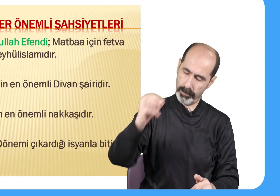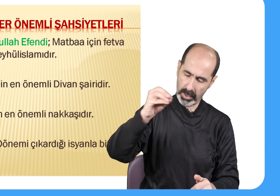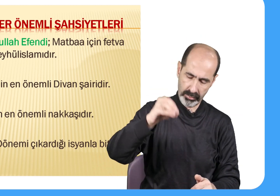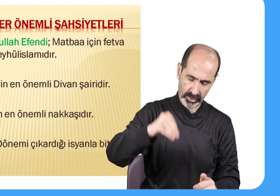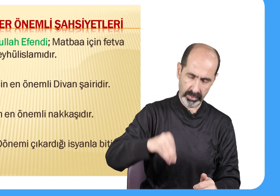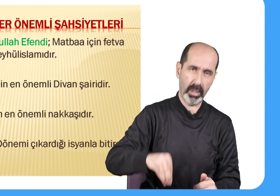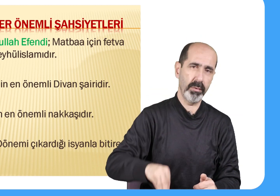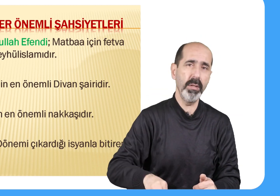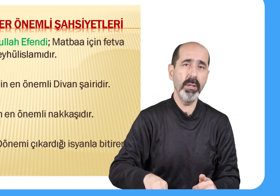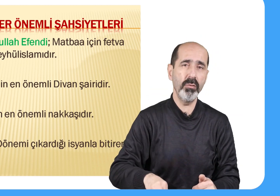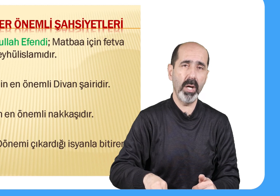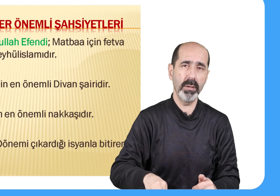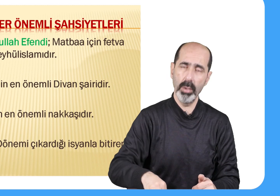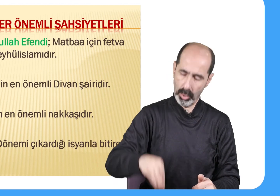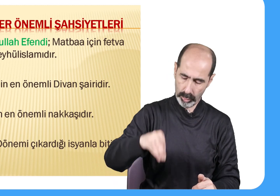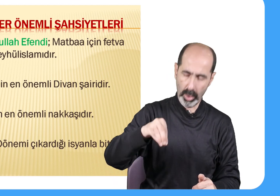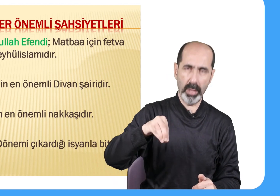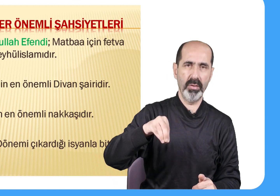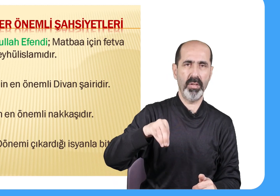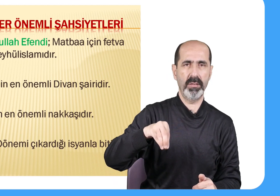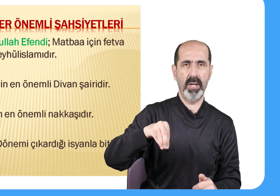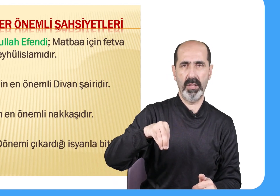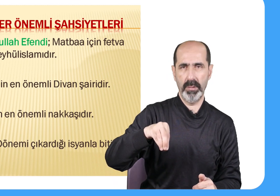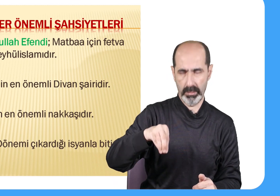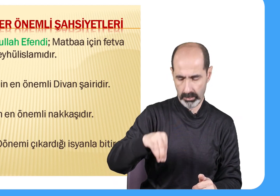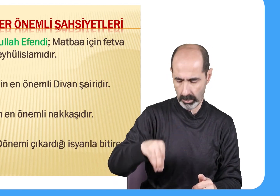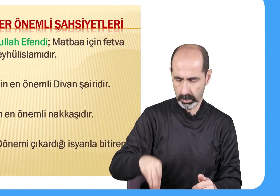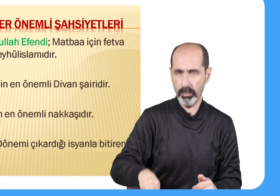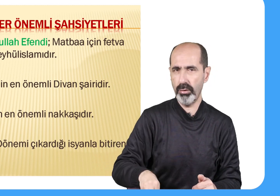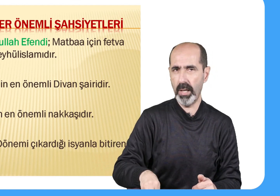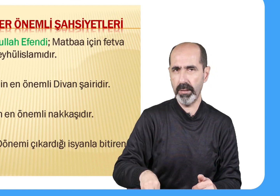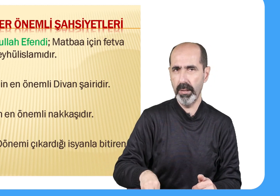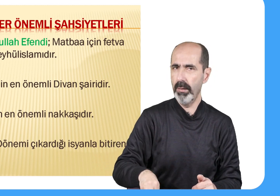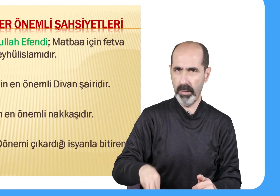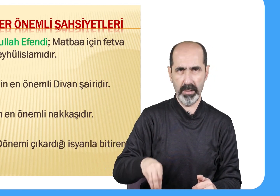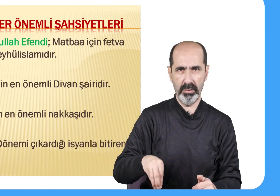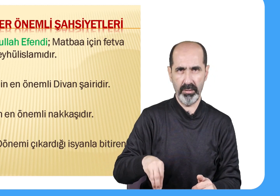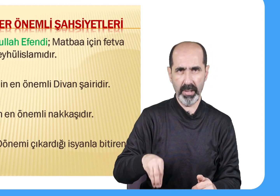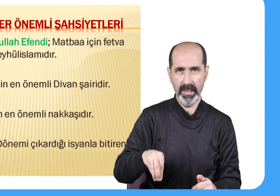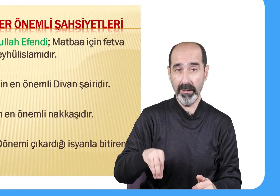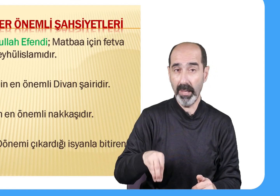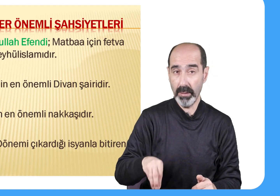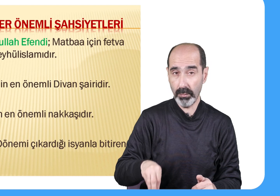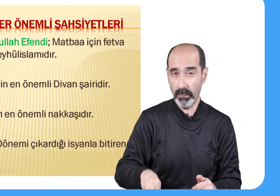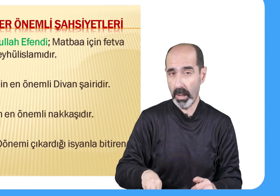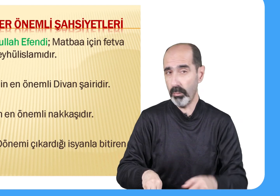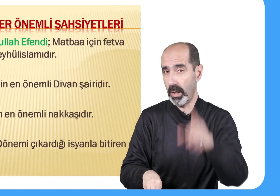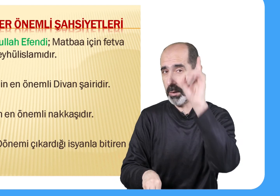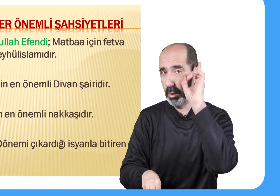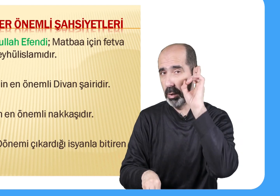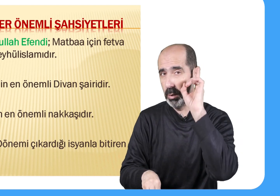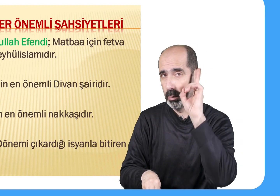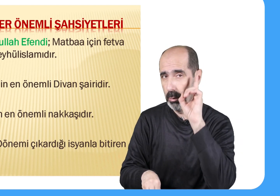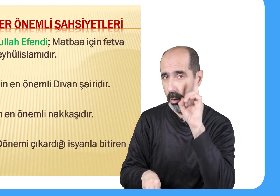isyanlarla parça tahta indirmişler dir dönemin sadrazamı öldürmüşlerdir ve neticesinde devre son